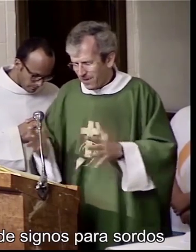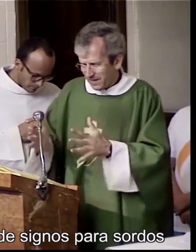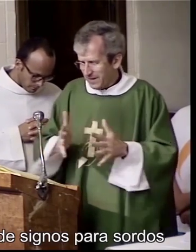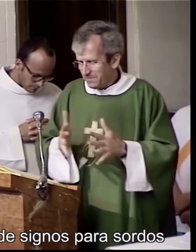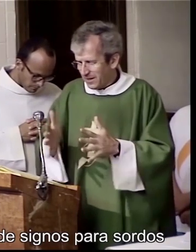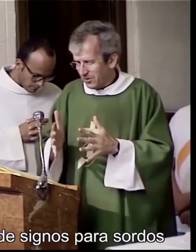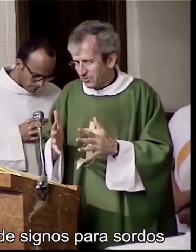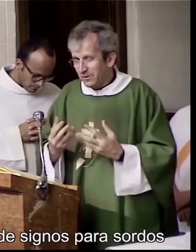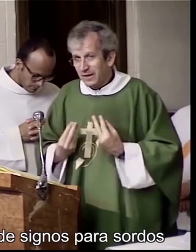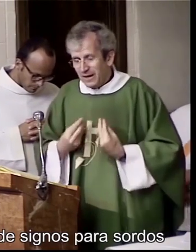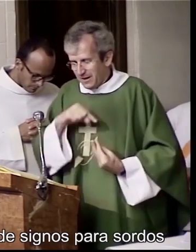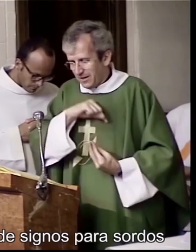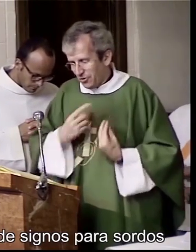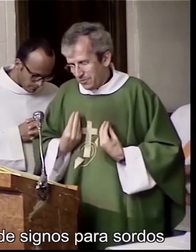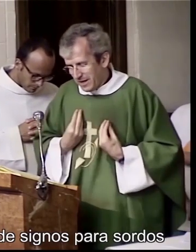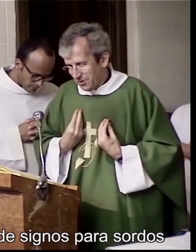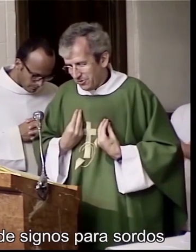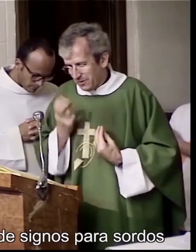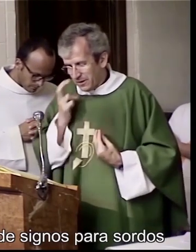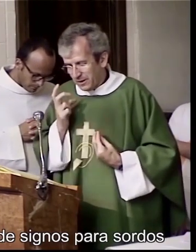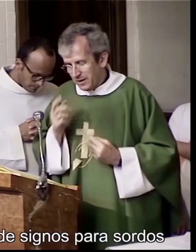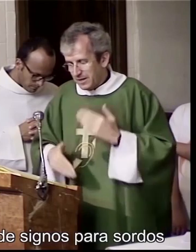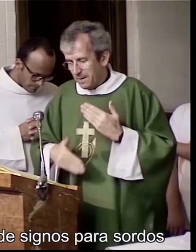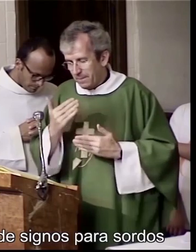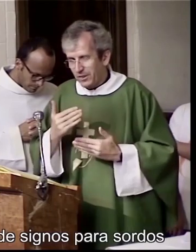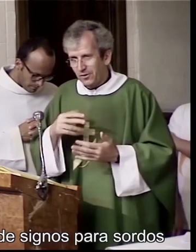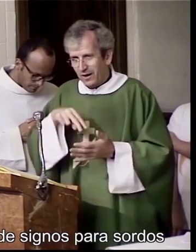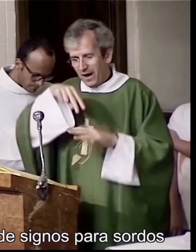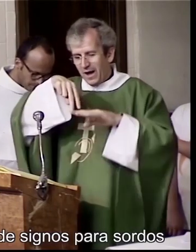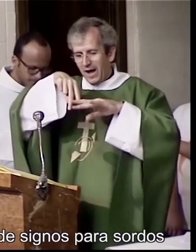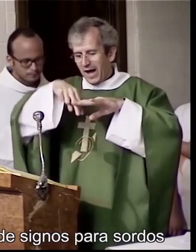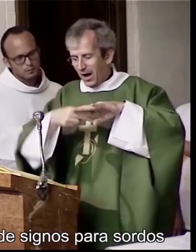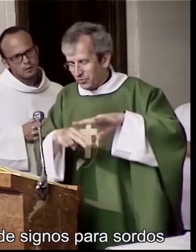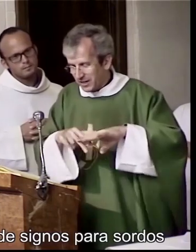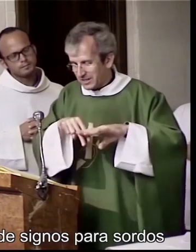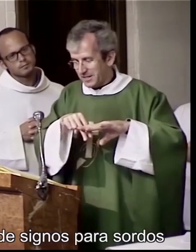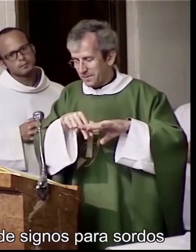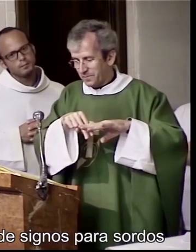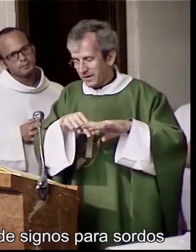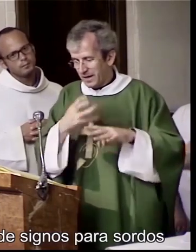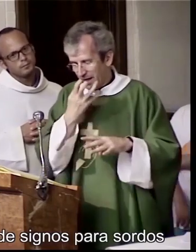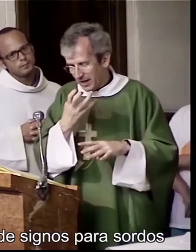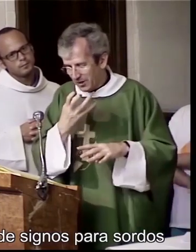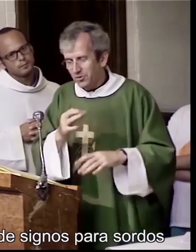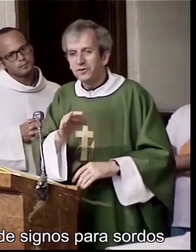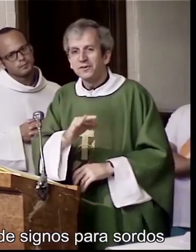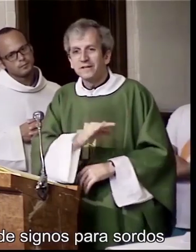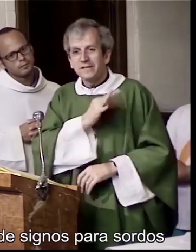del viento, le entró miedo y empezó a hundirse. Y gritó: